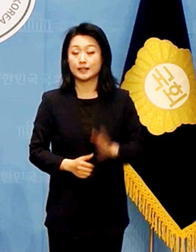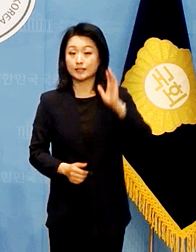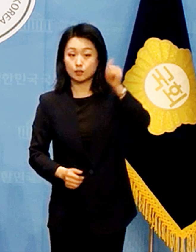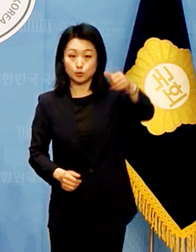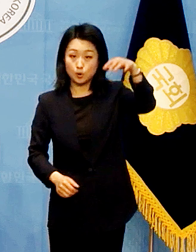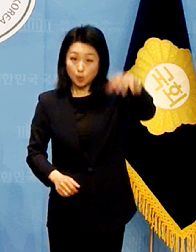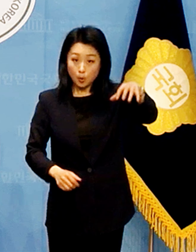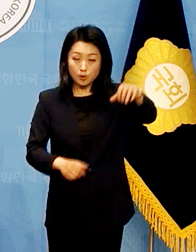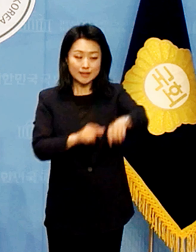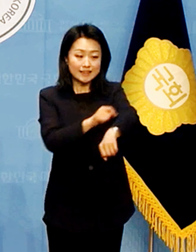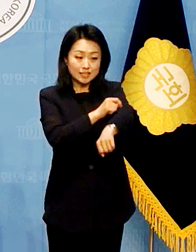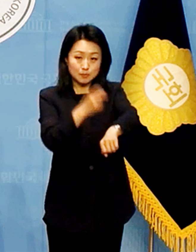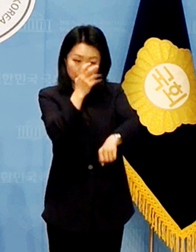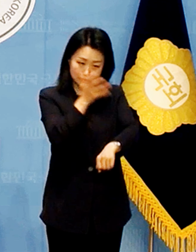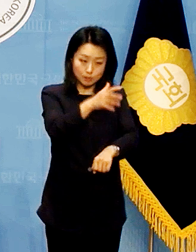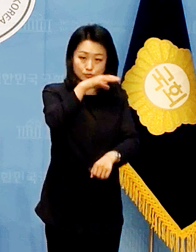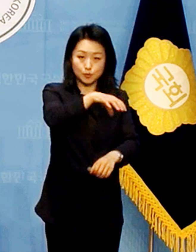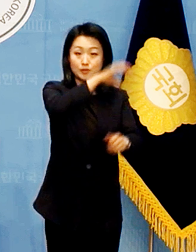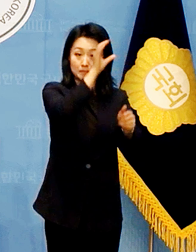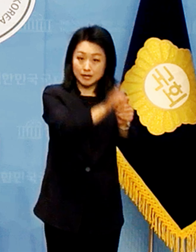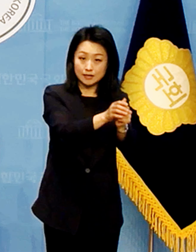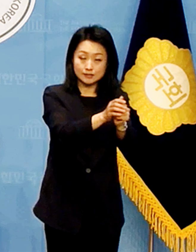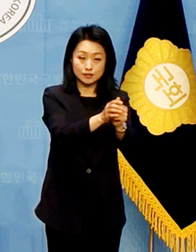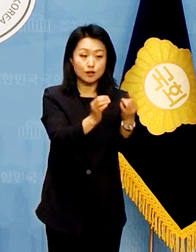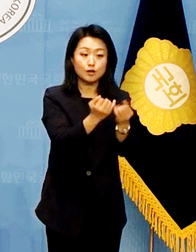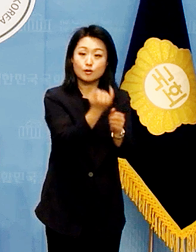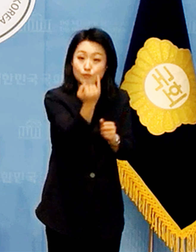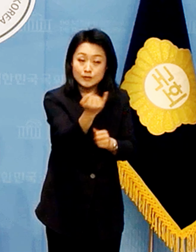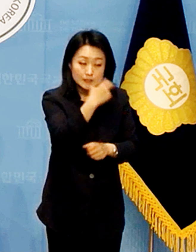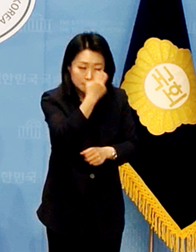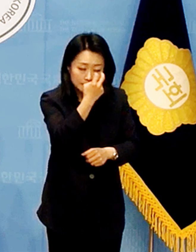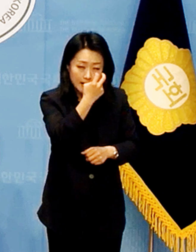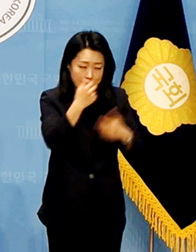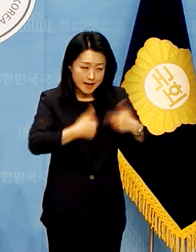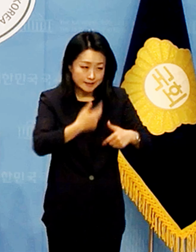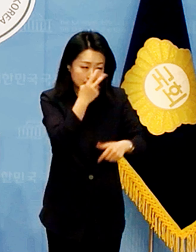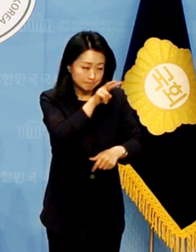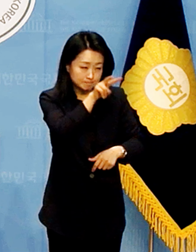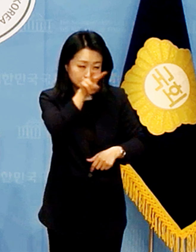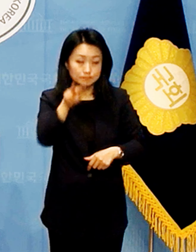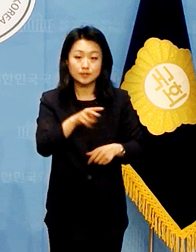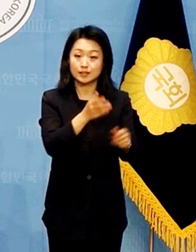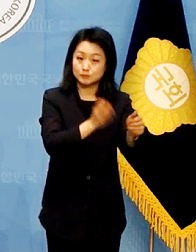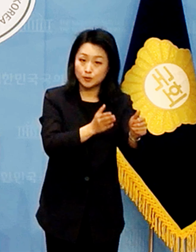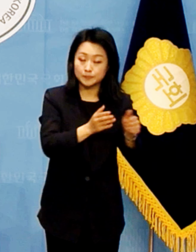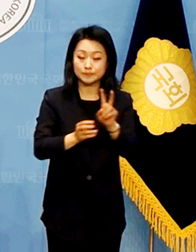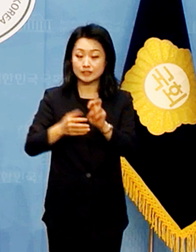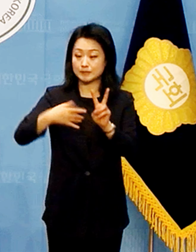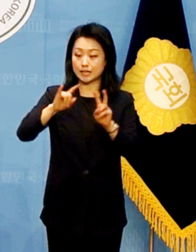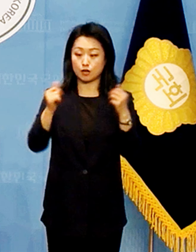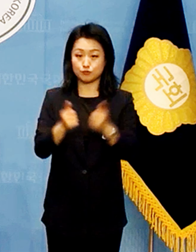대통령실 내 특별 감찰관을 임명해 상시 감시를 받으시란 말입니다. 특히 21대